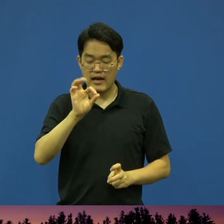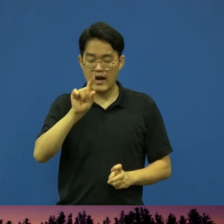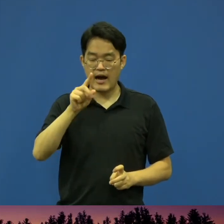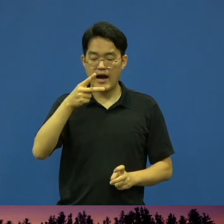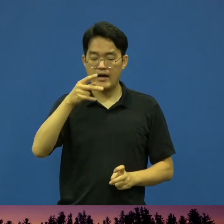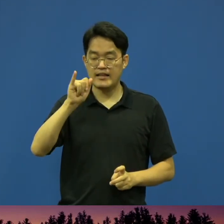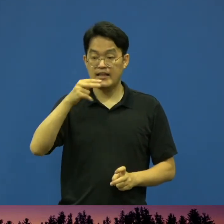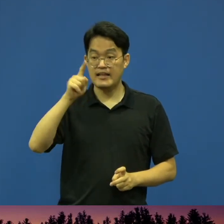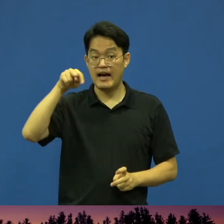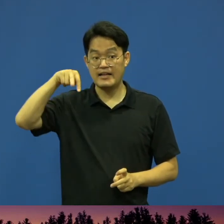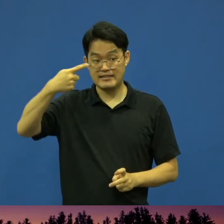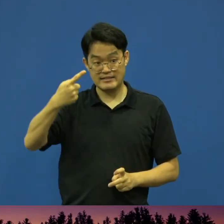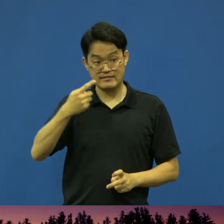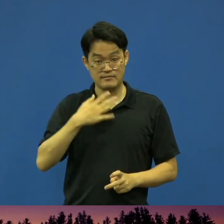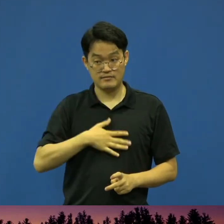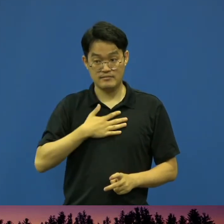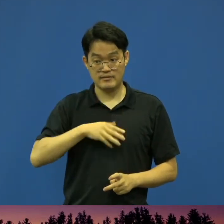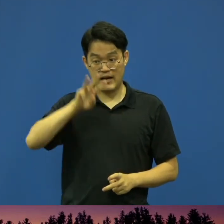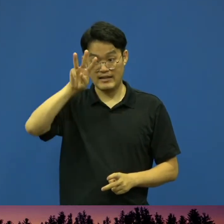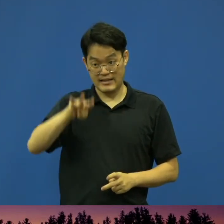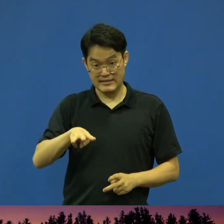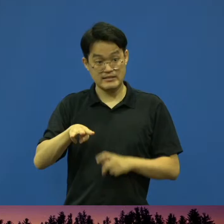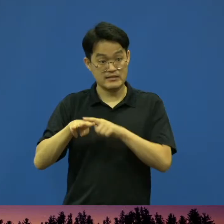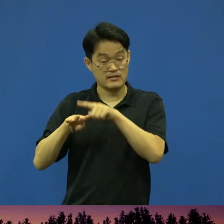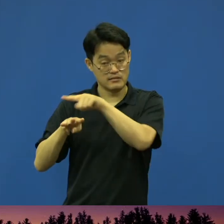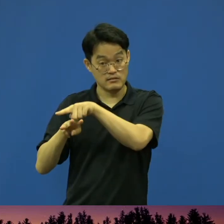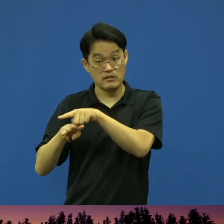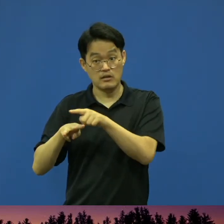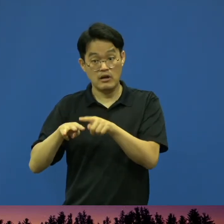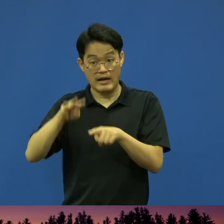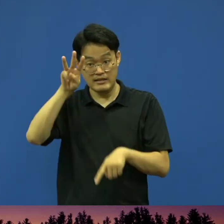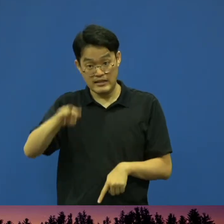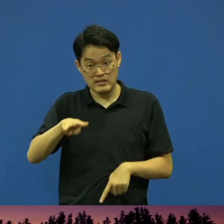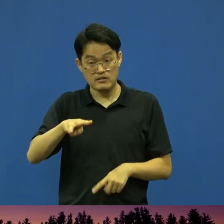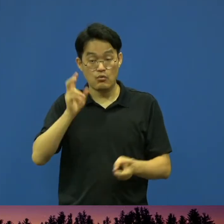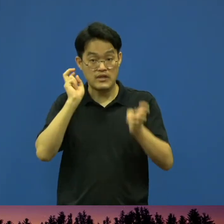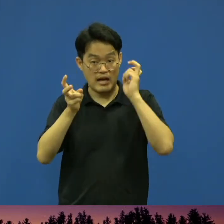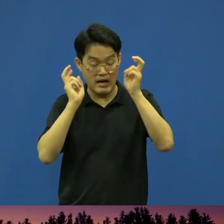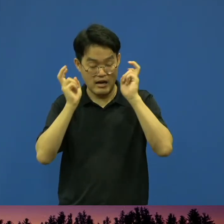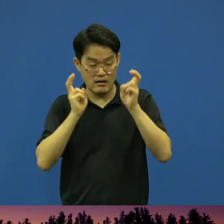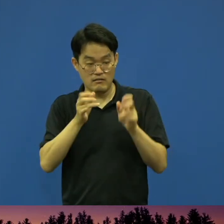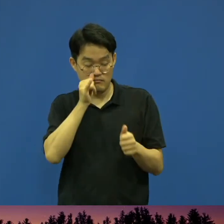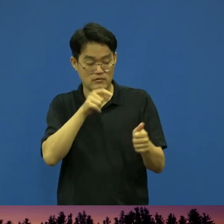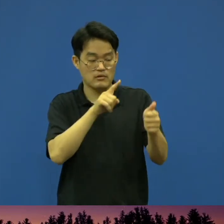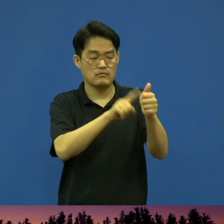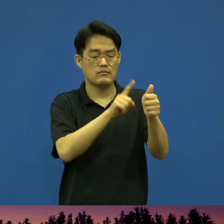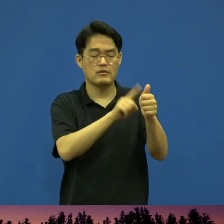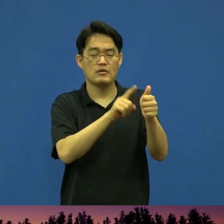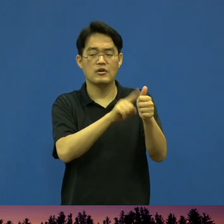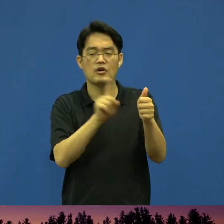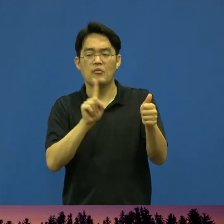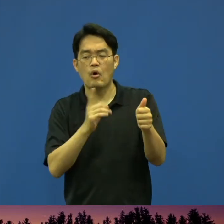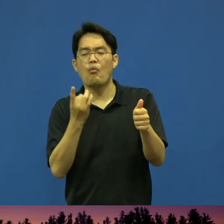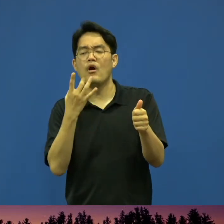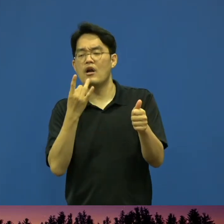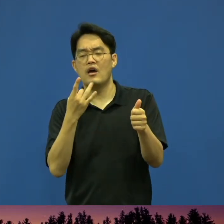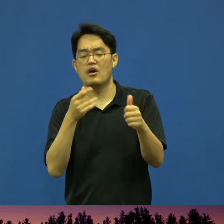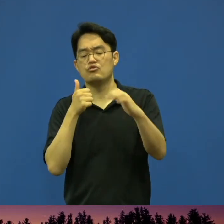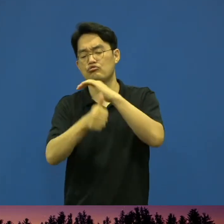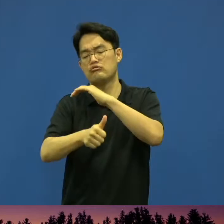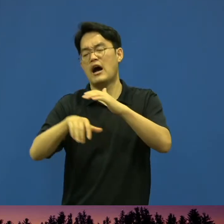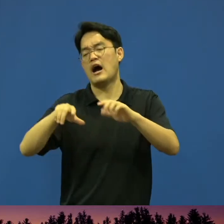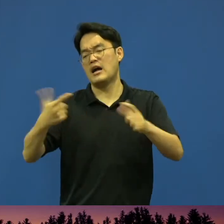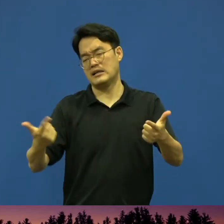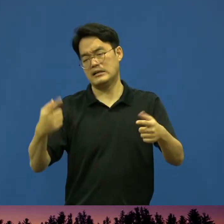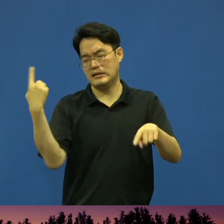아베베가 가장 늦게 대표팀에 합류를 하게 되었습니다. 마라톤에 나가는 선수가 갑자기 이 발목 부상을 당해서